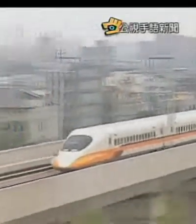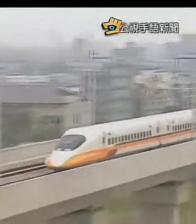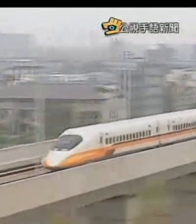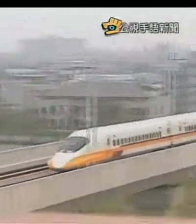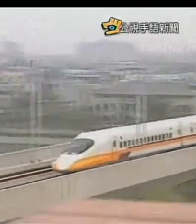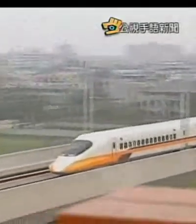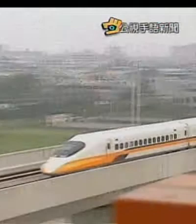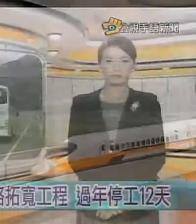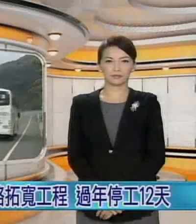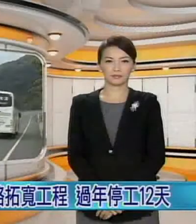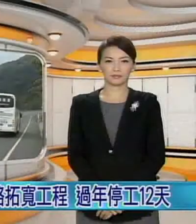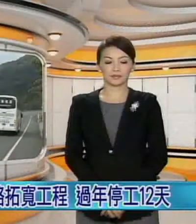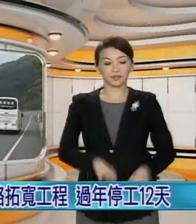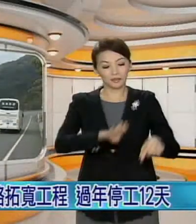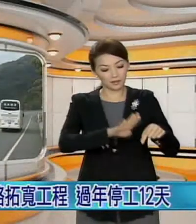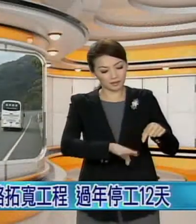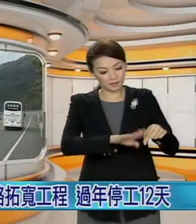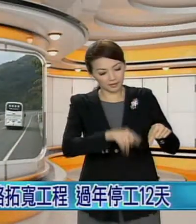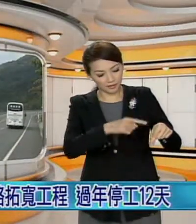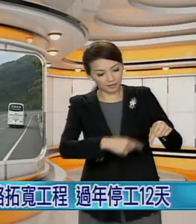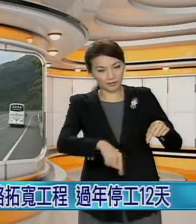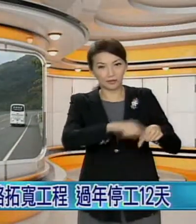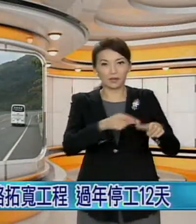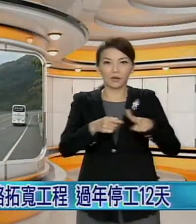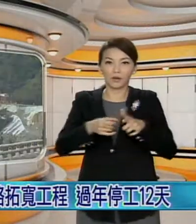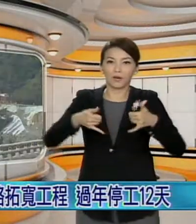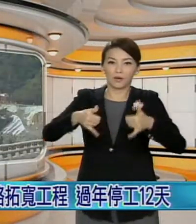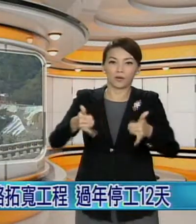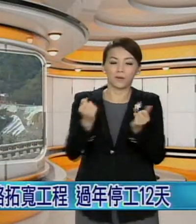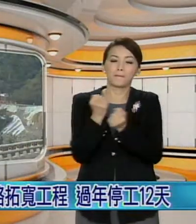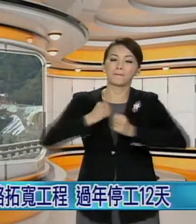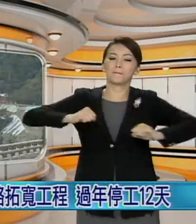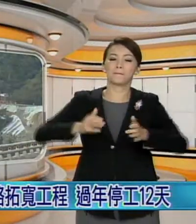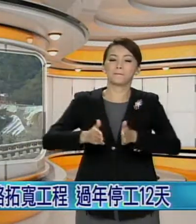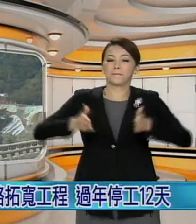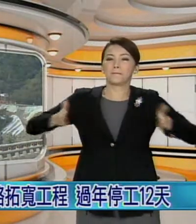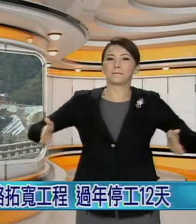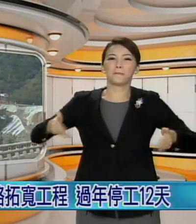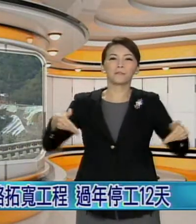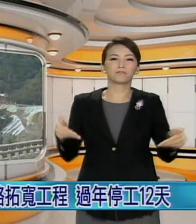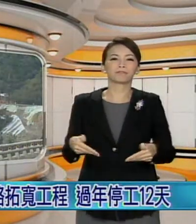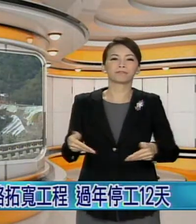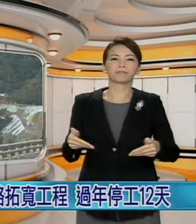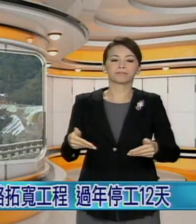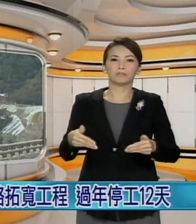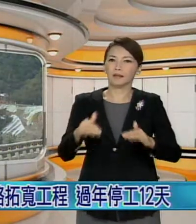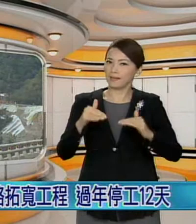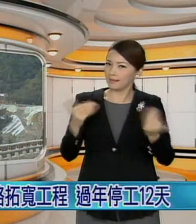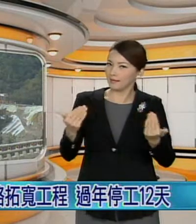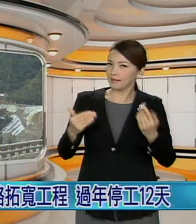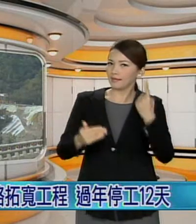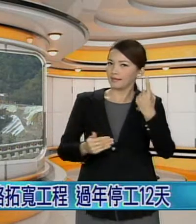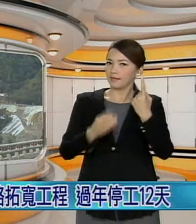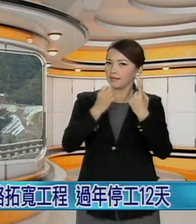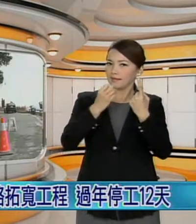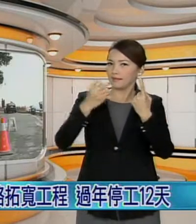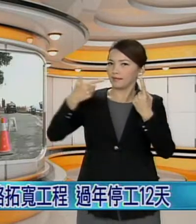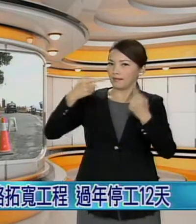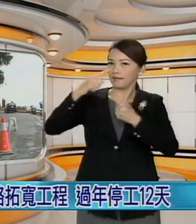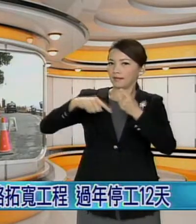道。 南回公路拓宽工程预计106年完工，现在正